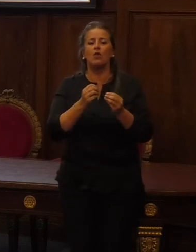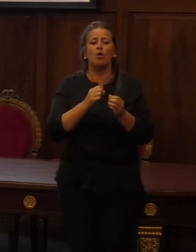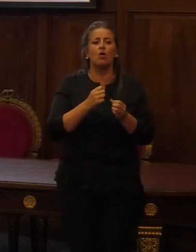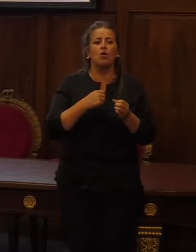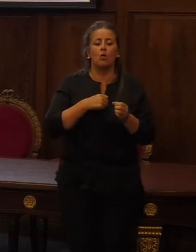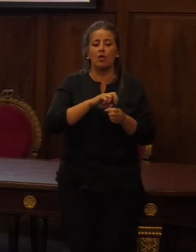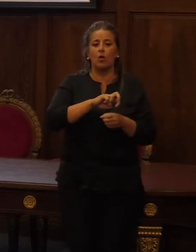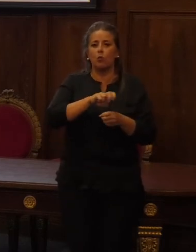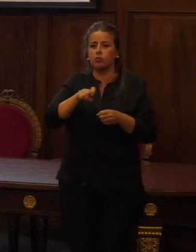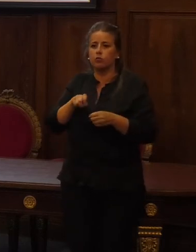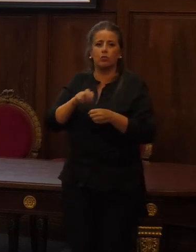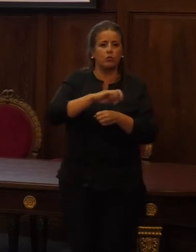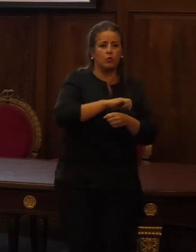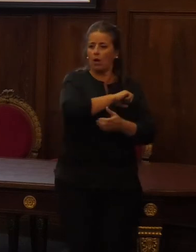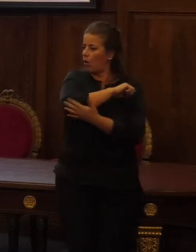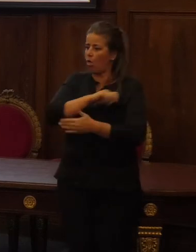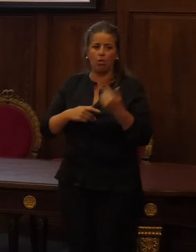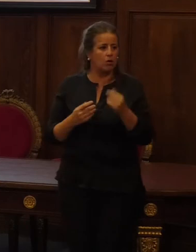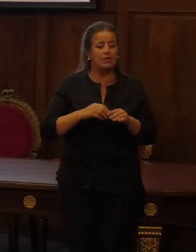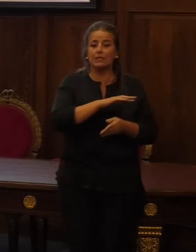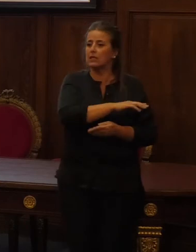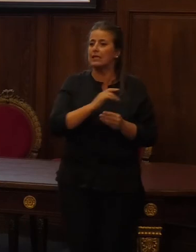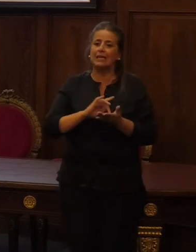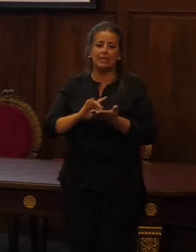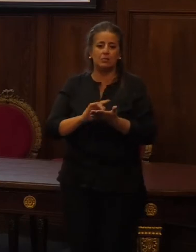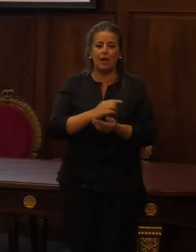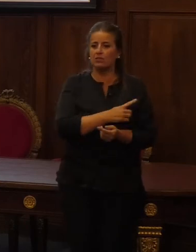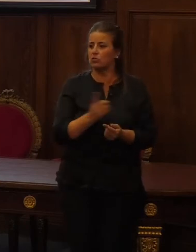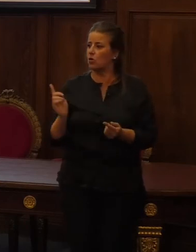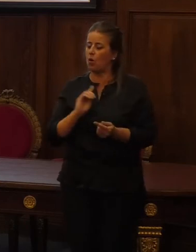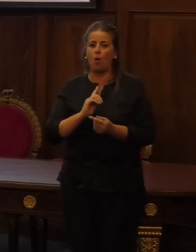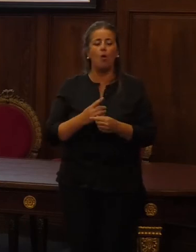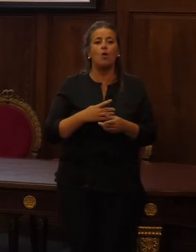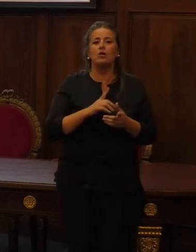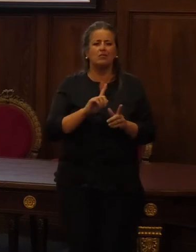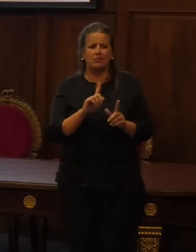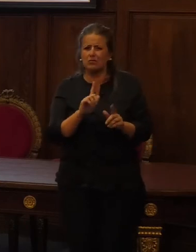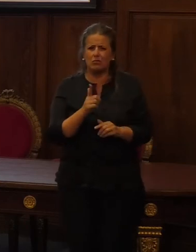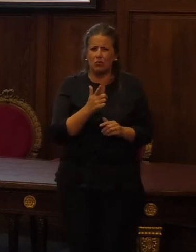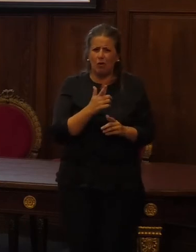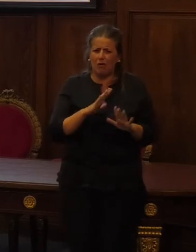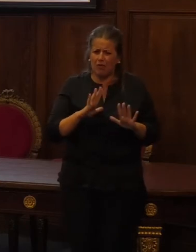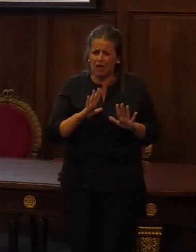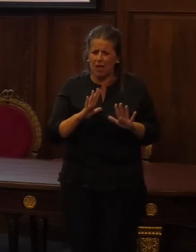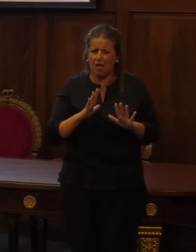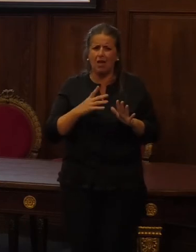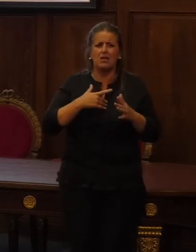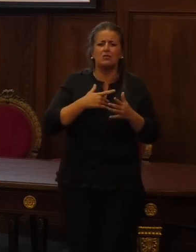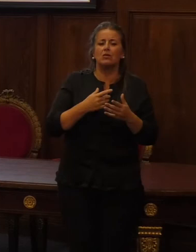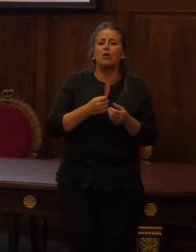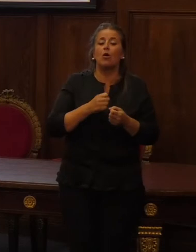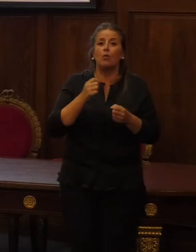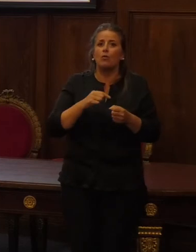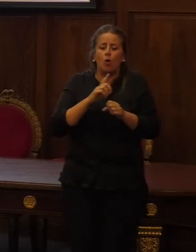uno gira en un asiento. El espacio en metro cuadrado no resistía como el financiamiento